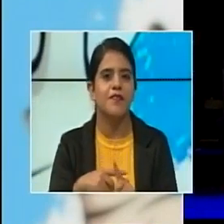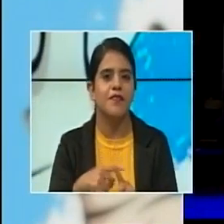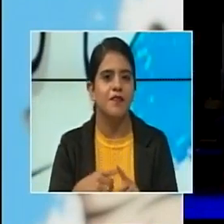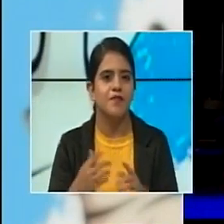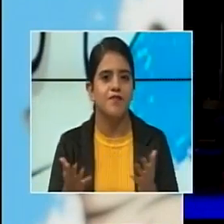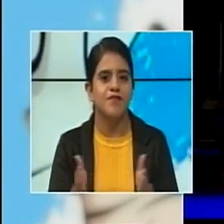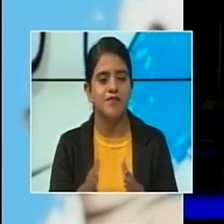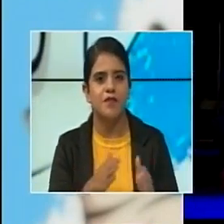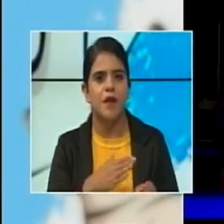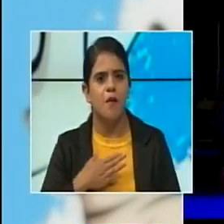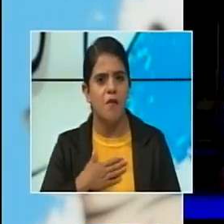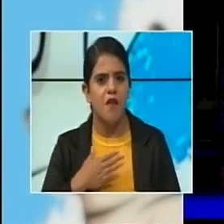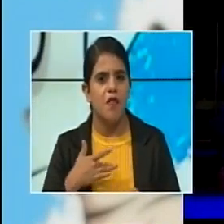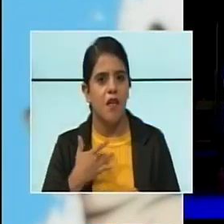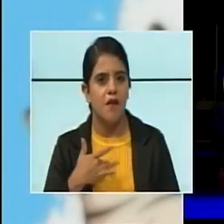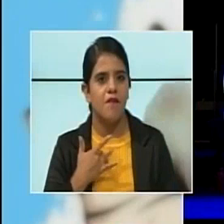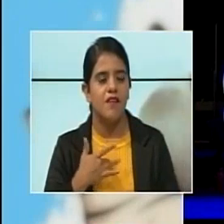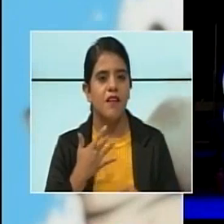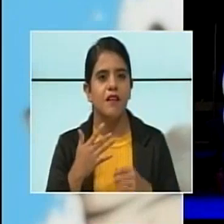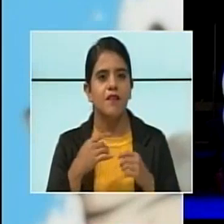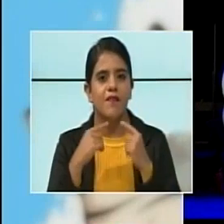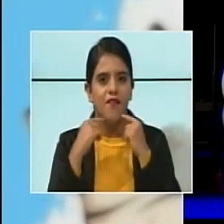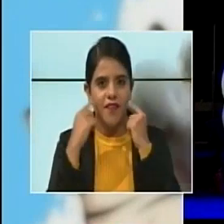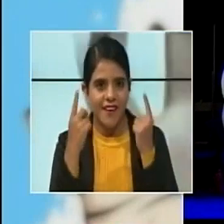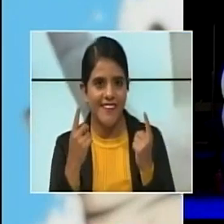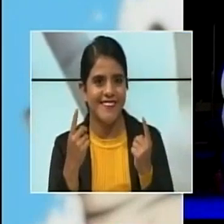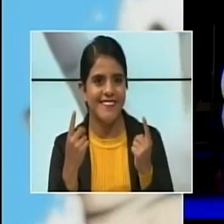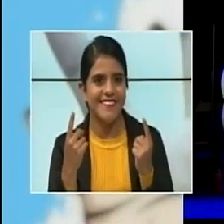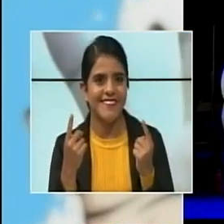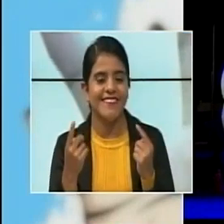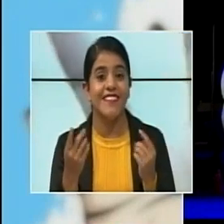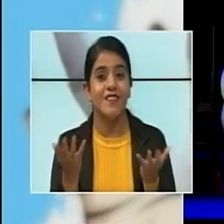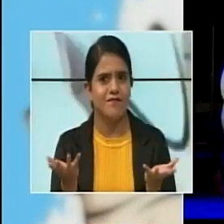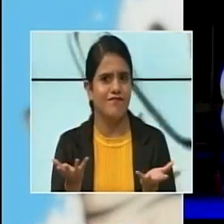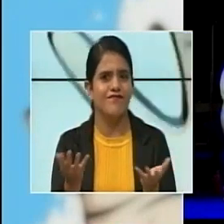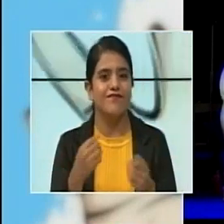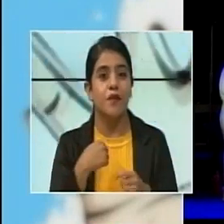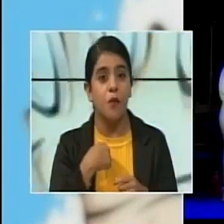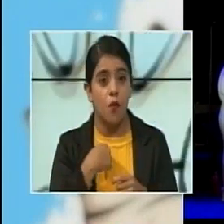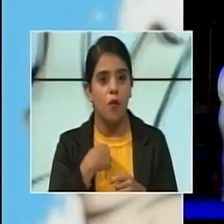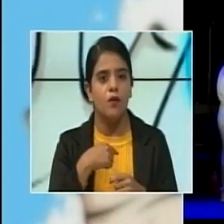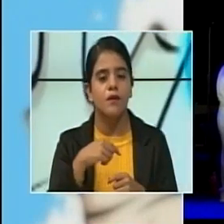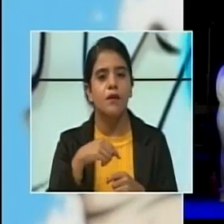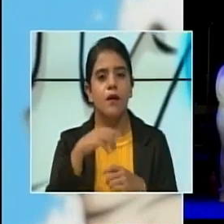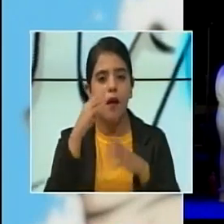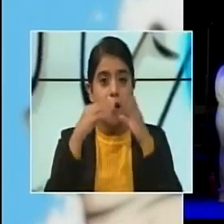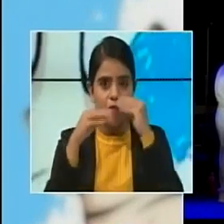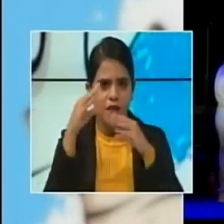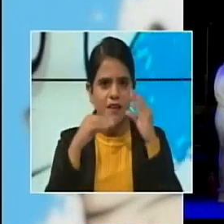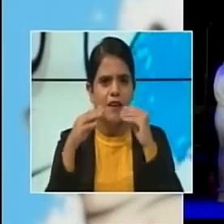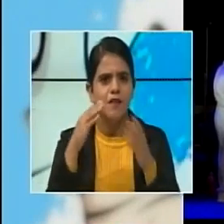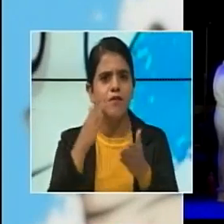Todos podemos, tenemos que tener una mente positiva y estar felices frente a la vida.